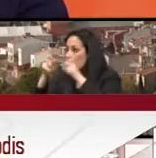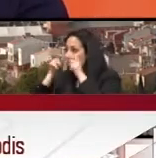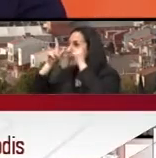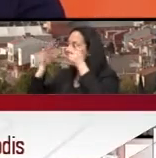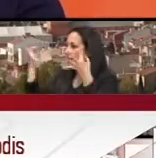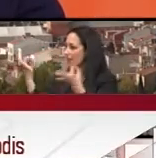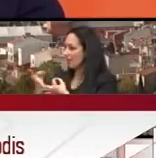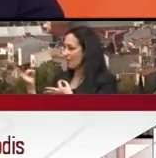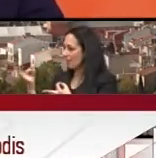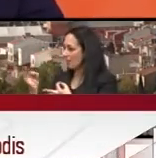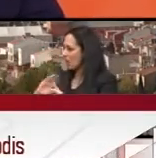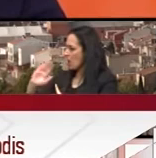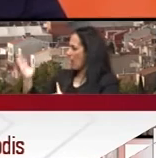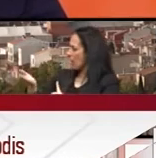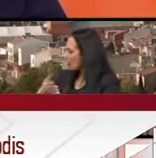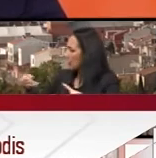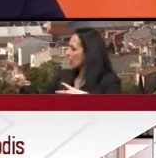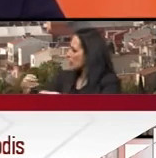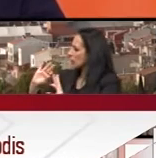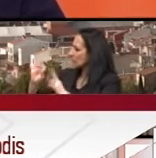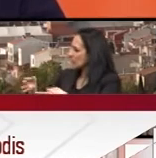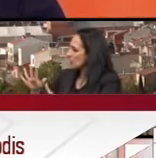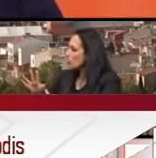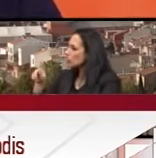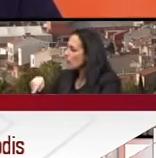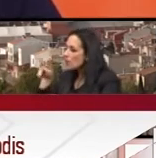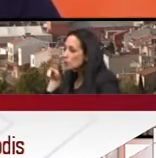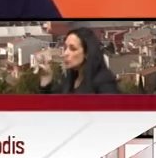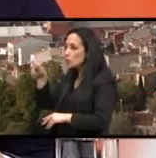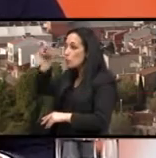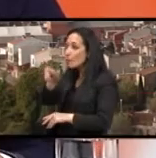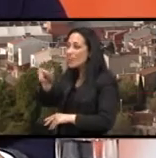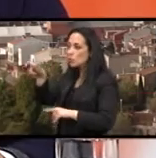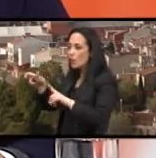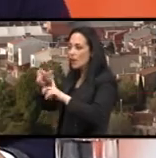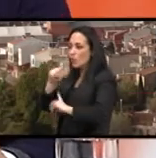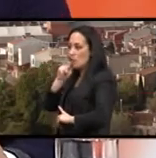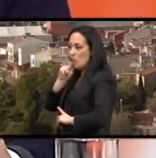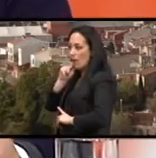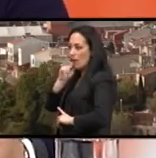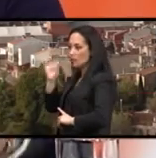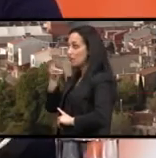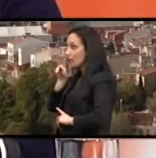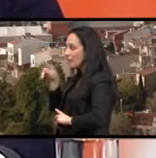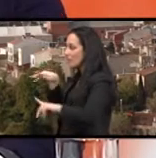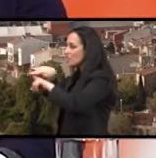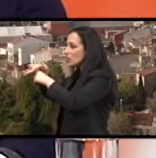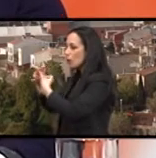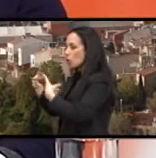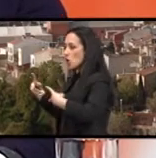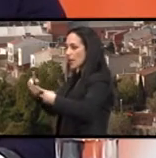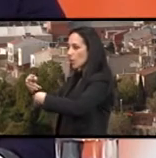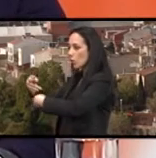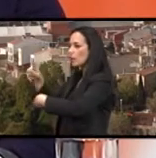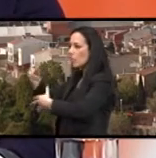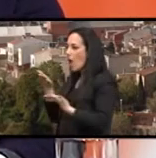ha persones que quan saben que això passa, donen més d'ells mateixos. No? Llavors, sí, és veritat, ens han retallat tots